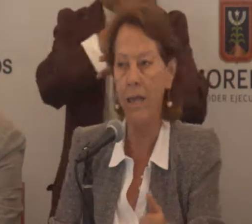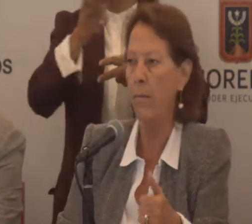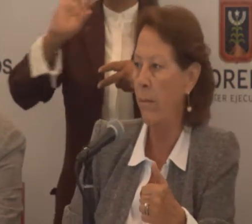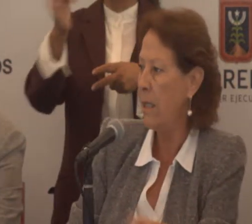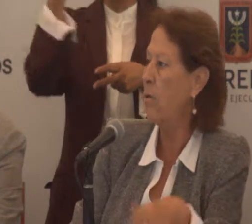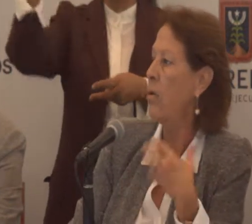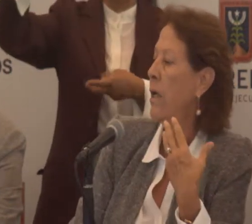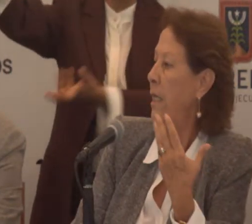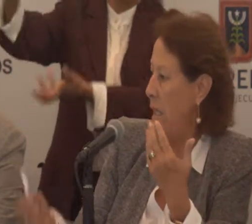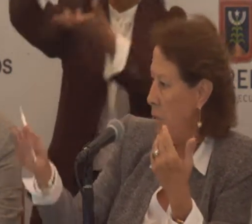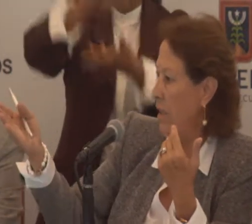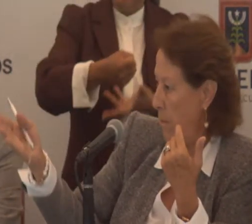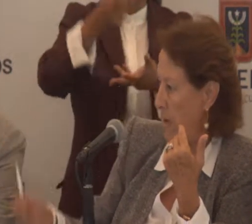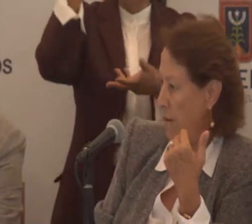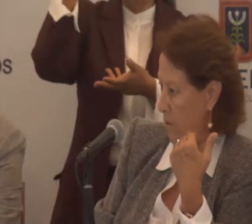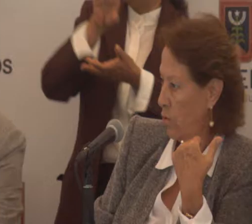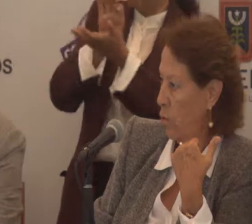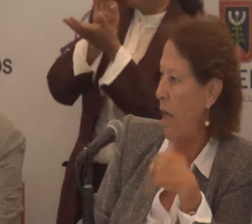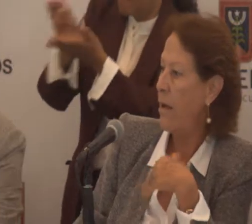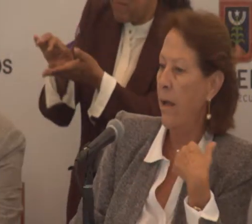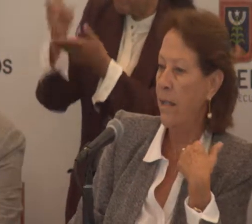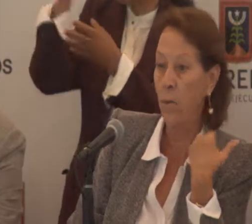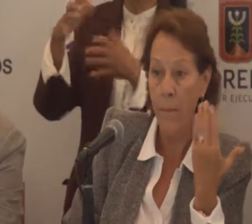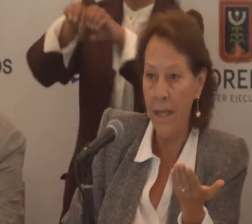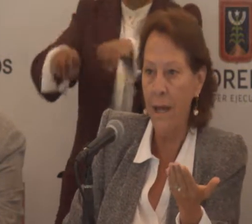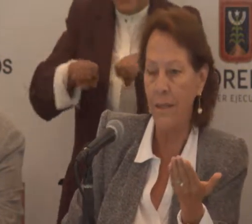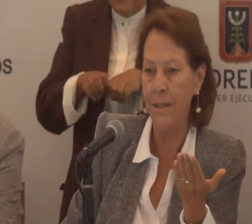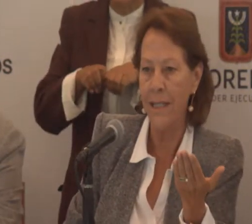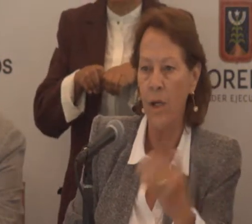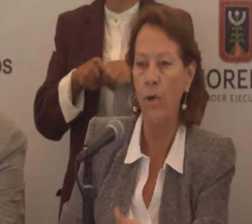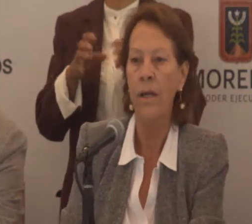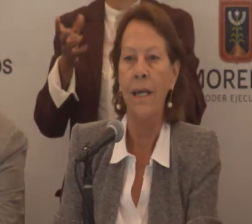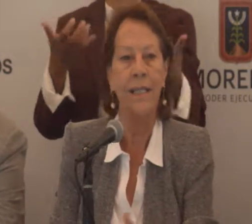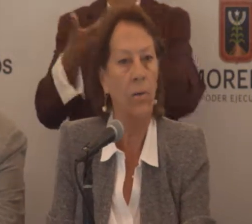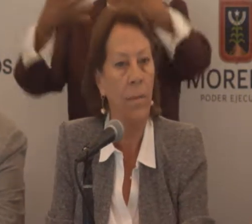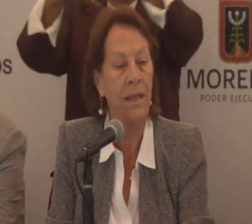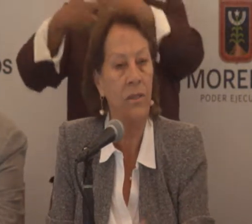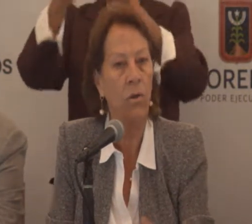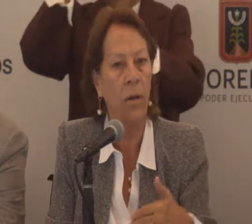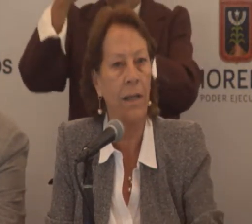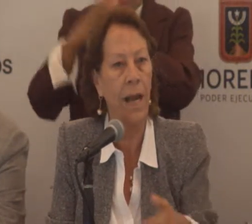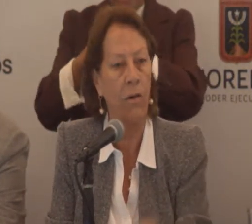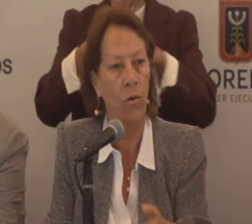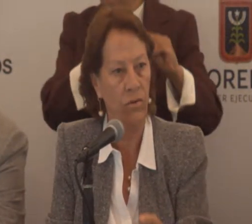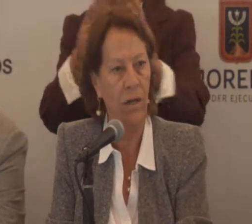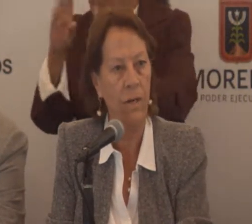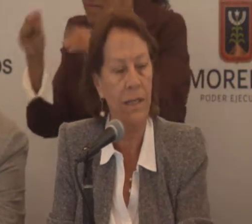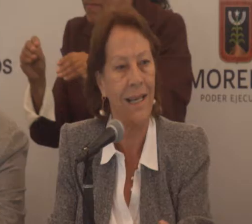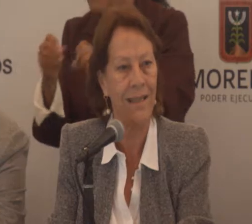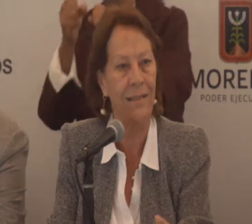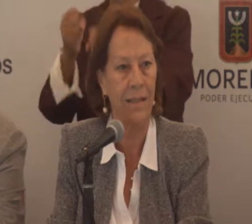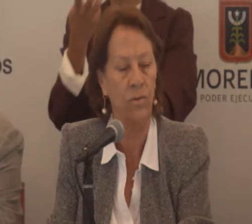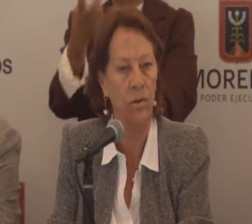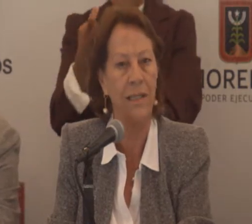a equipamiento, entiendo que también a infraestructura, seguramente a capacitación, y seguramente esto lo que va a traer como